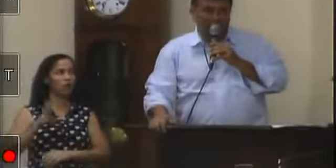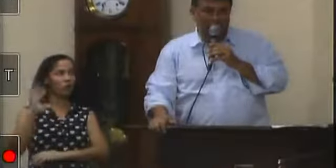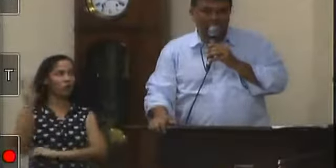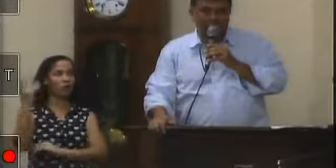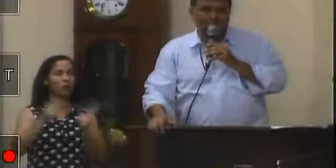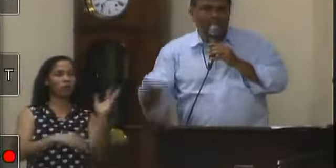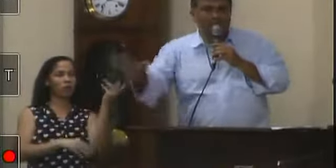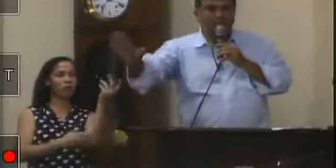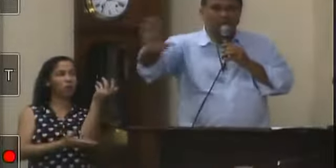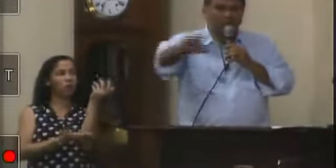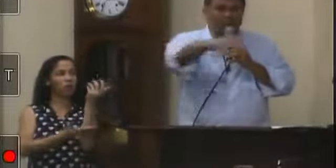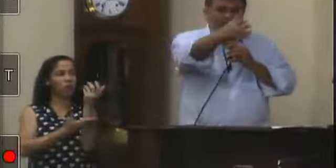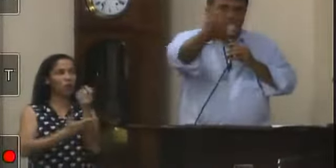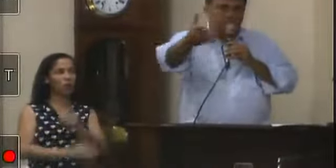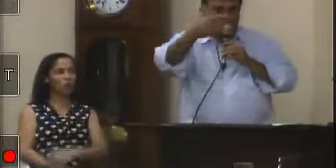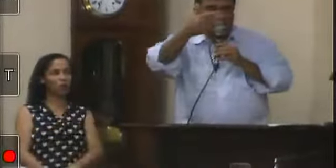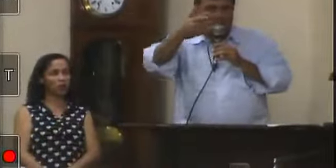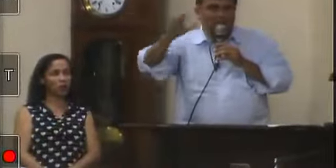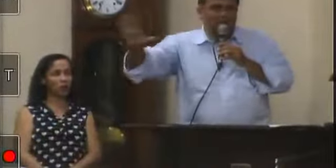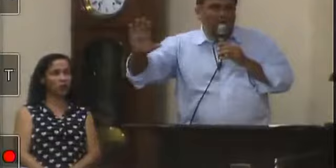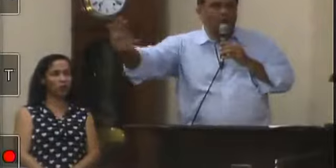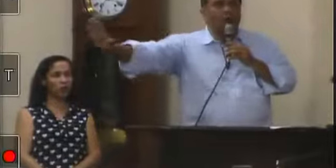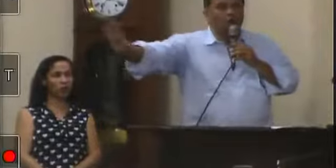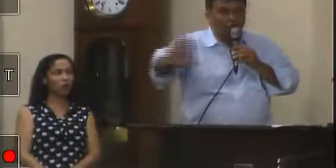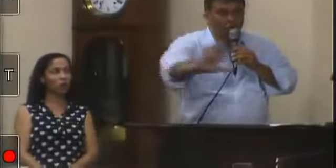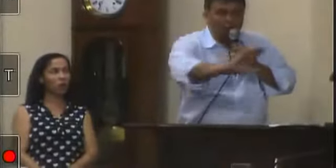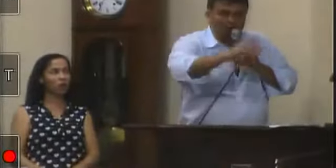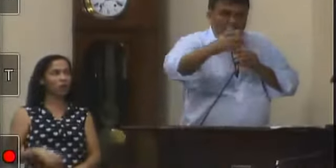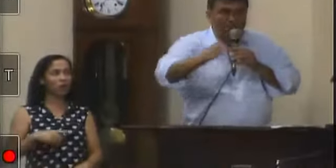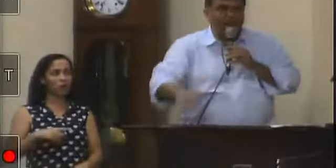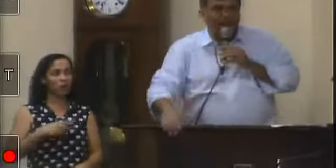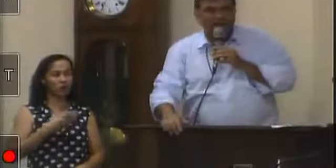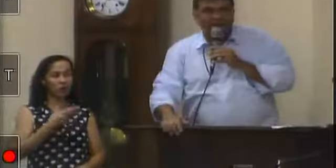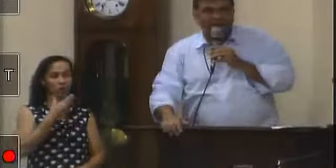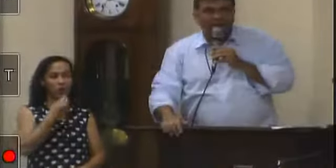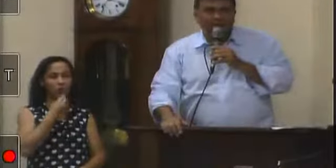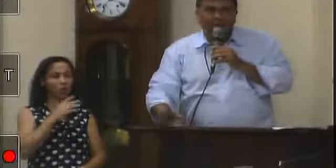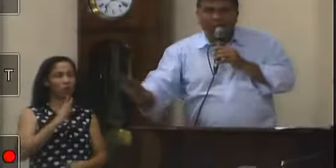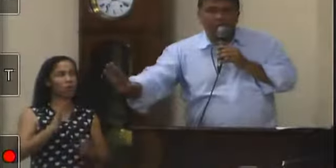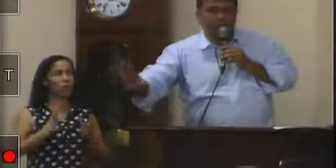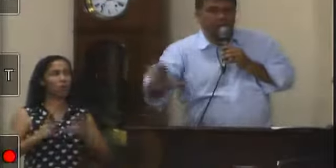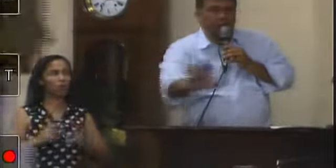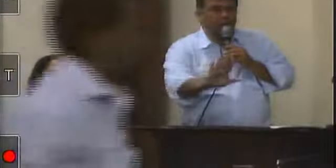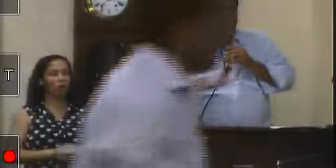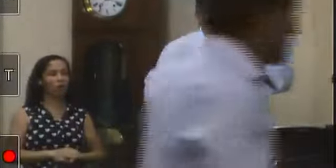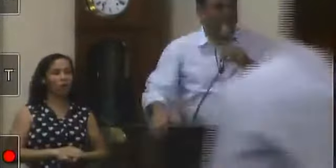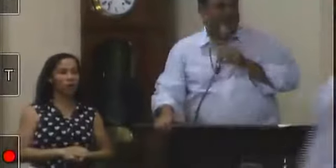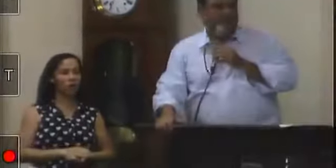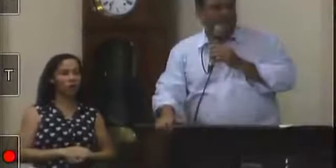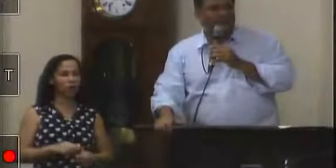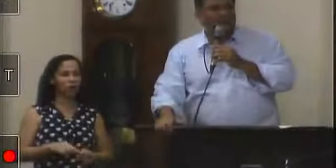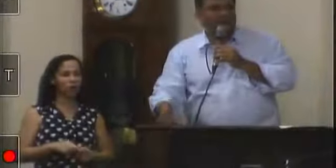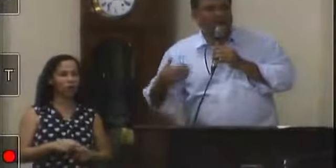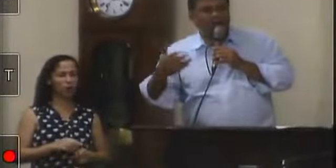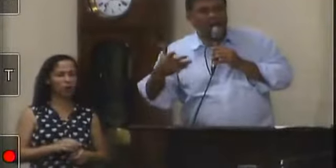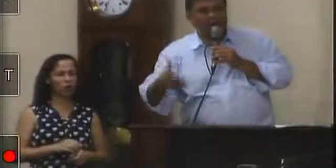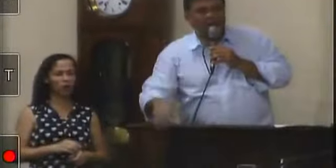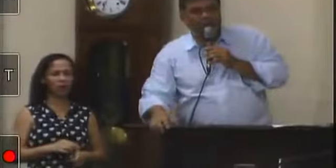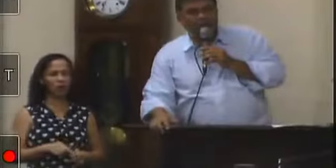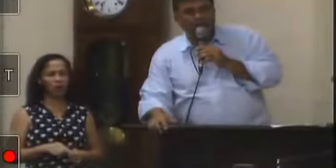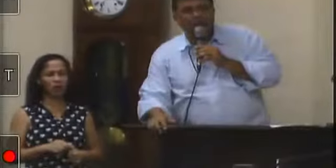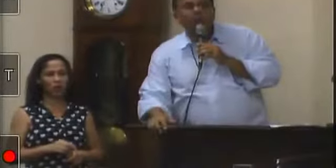voluntário fazendo a limpeza, não sei se vocês viram, Marcelo, que você passou, o amigo lá, roçando. Ele que